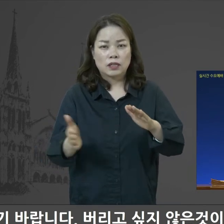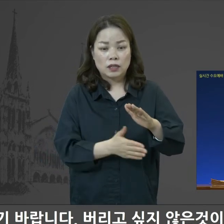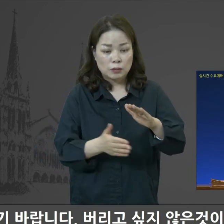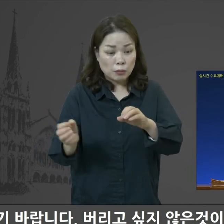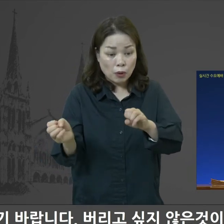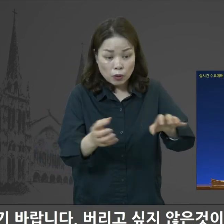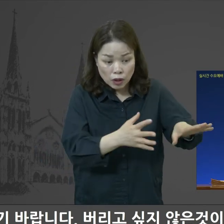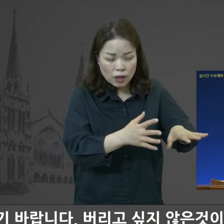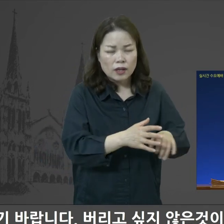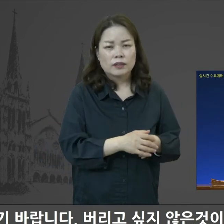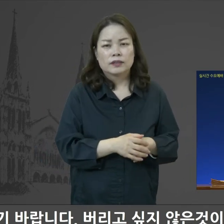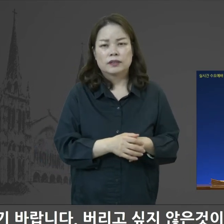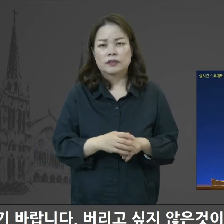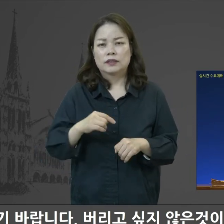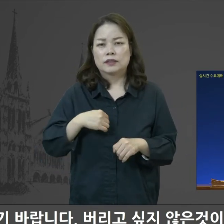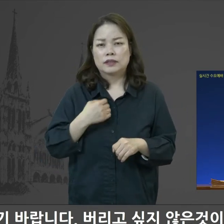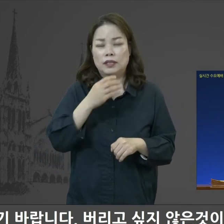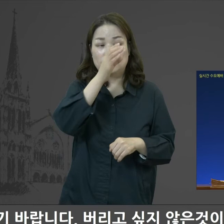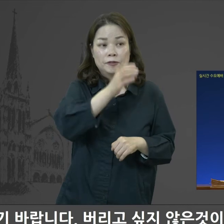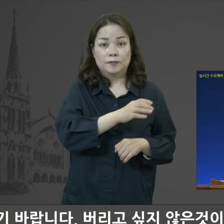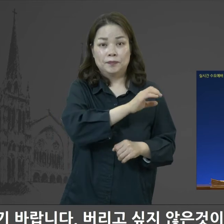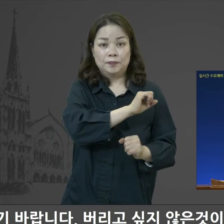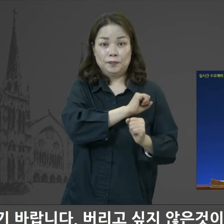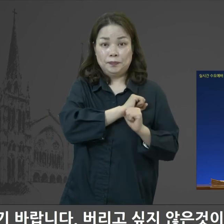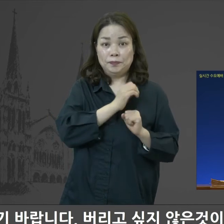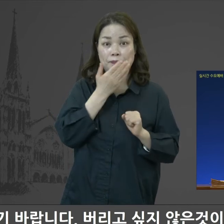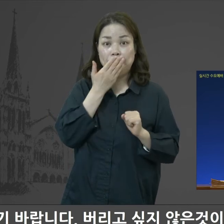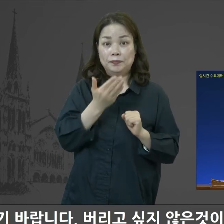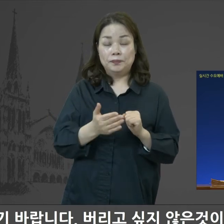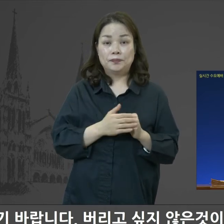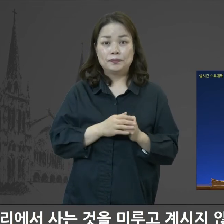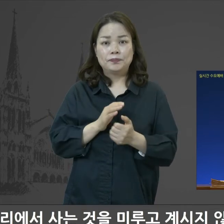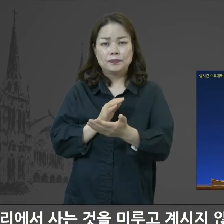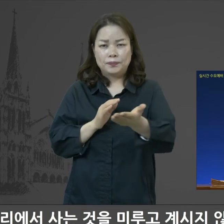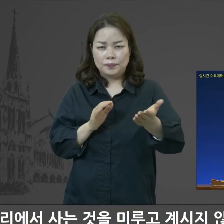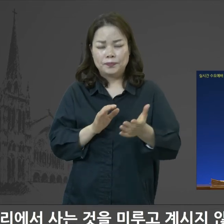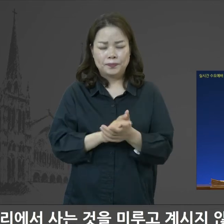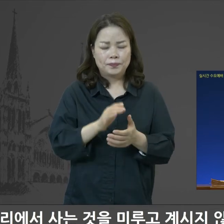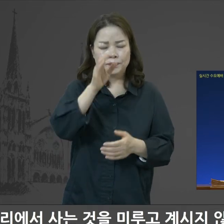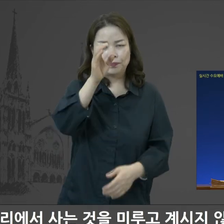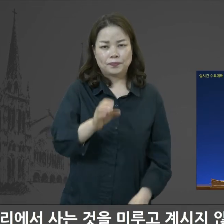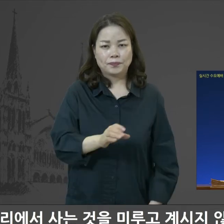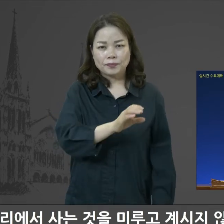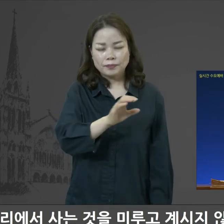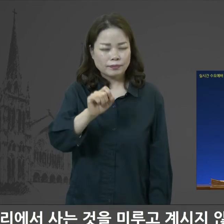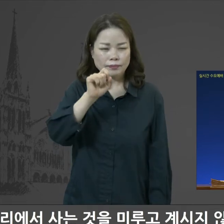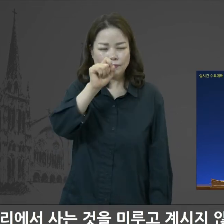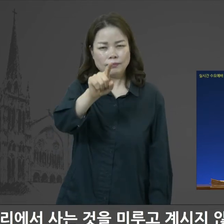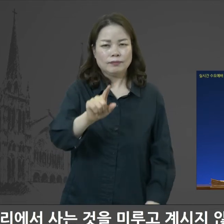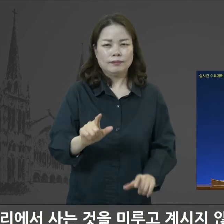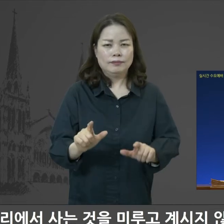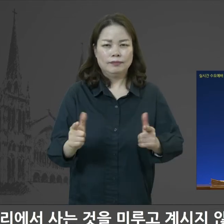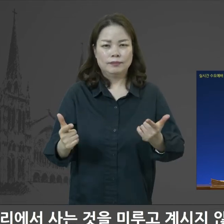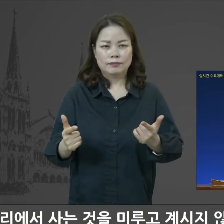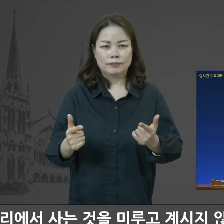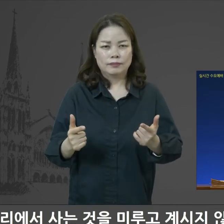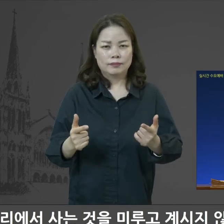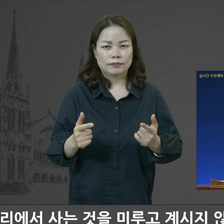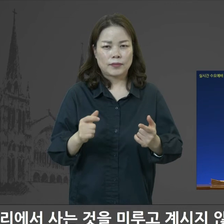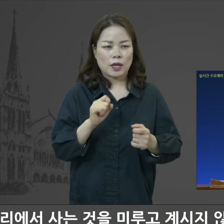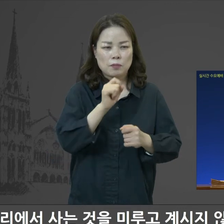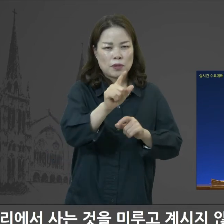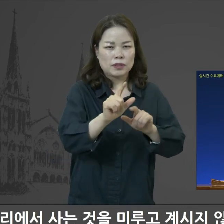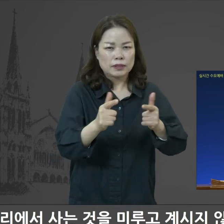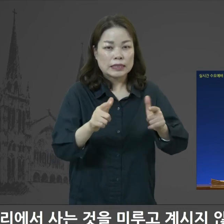부인해야만 자기 십자가를 질 수 있습니다. 여러분, 십자가는 멀리 있지 않아요. 멀리 있는 것이